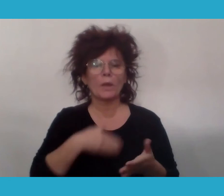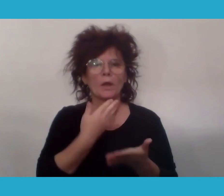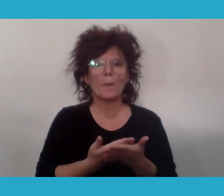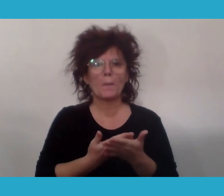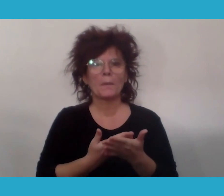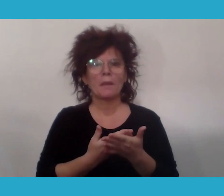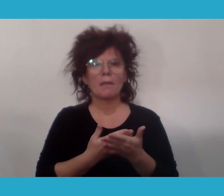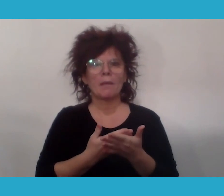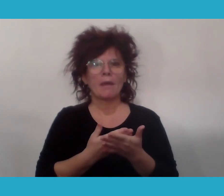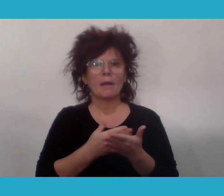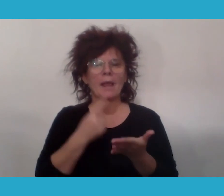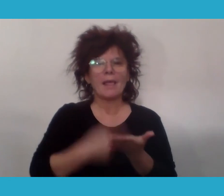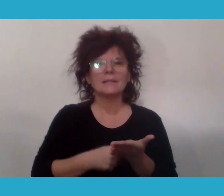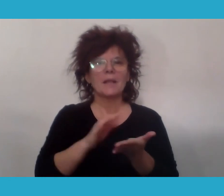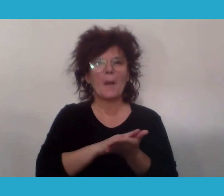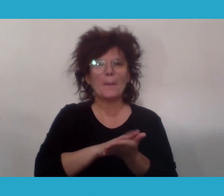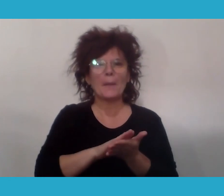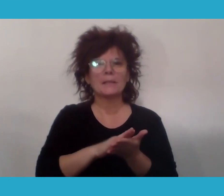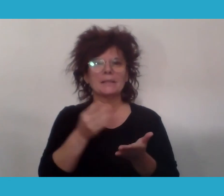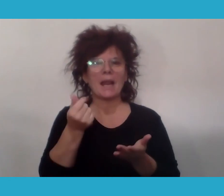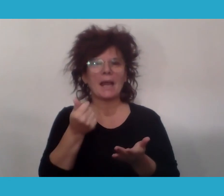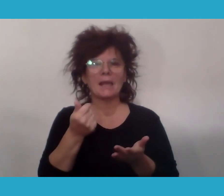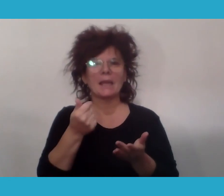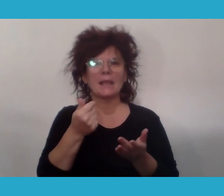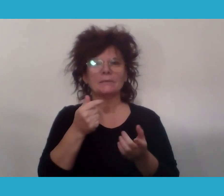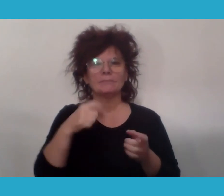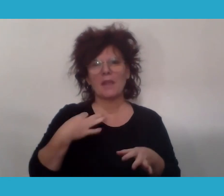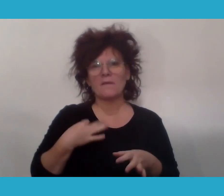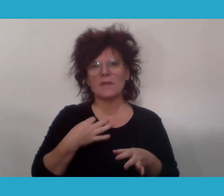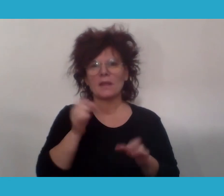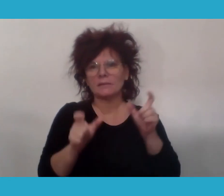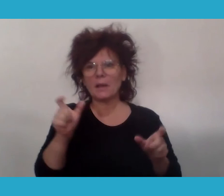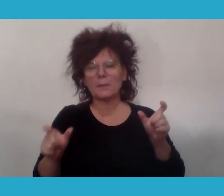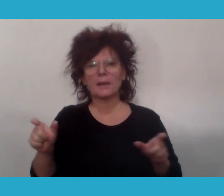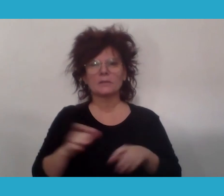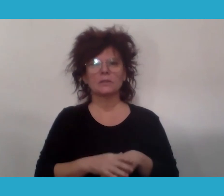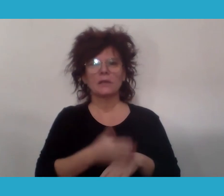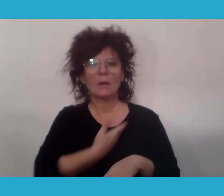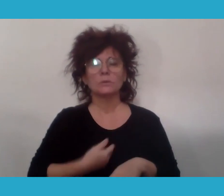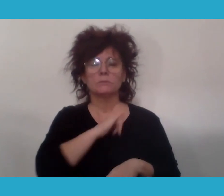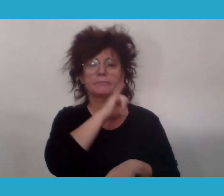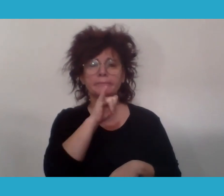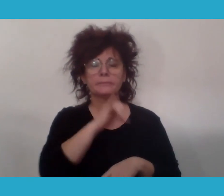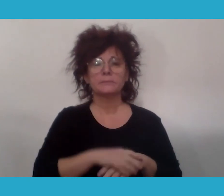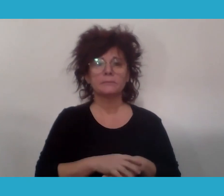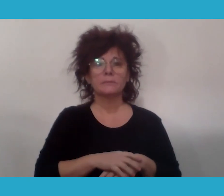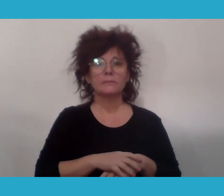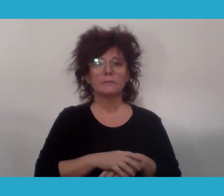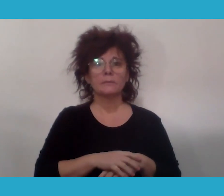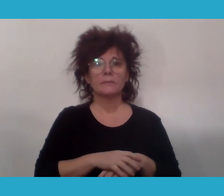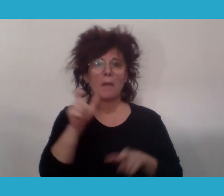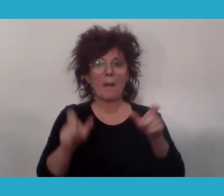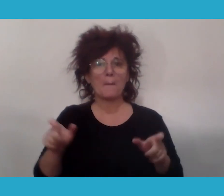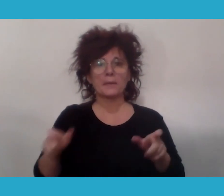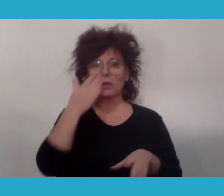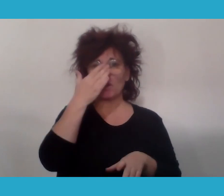decisión en base a la calidad de vida de los vecinos, que debe tener equilibrio ambiental. Se dirige a las autoridades y les dice que los cordobeses no